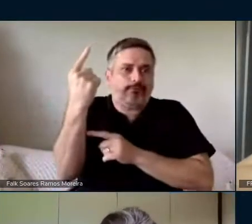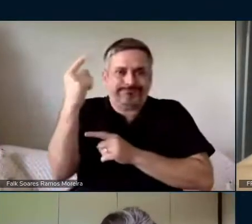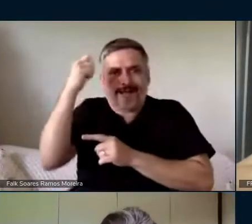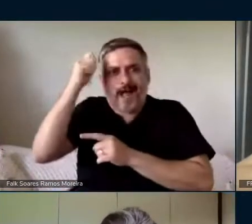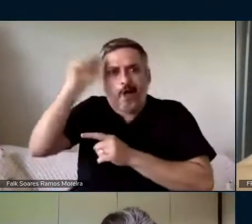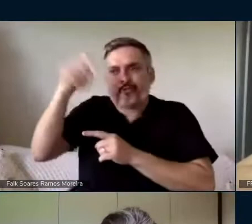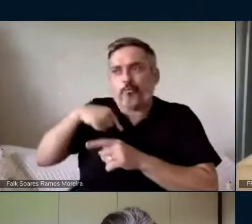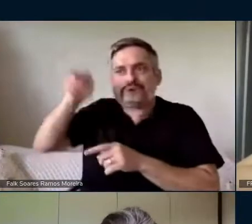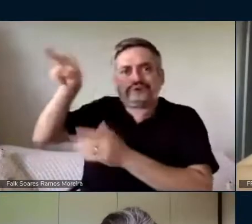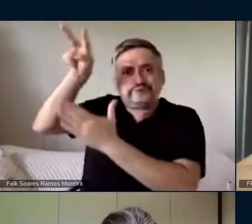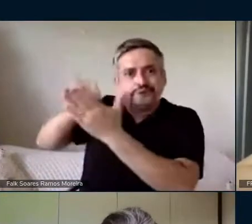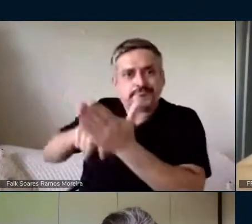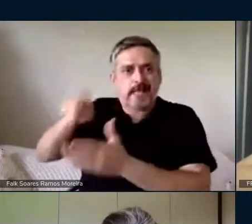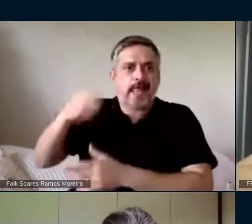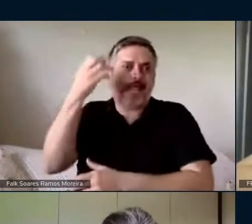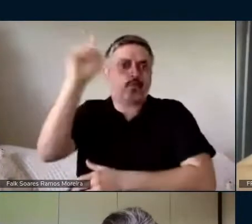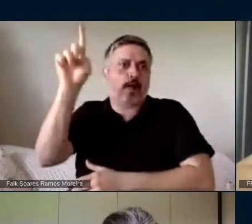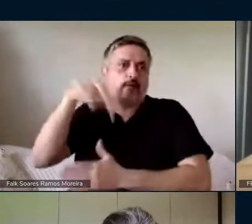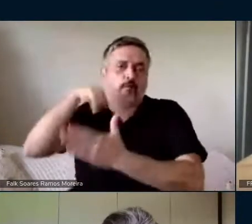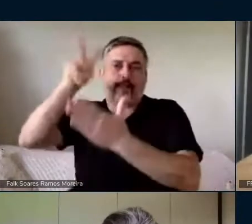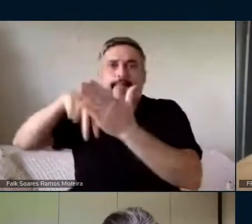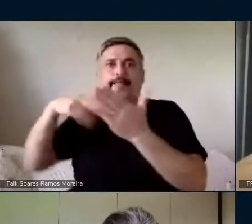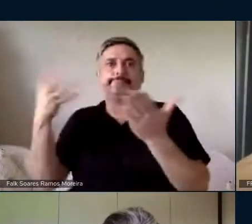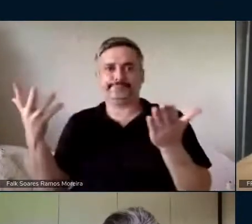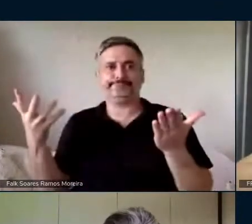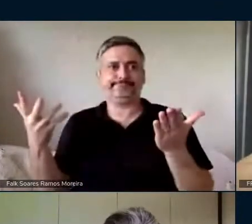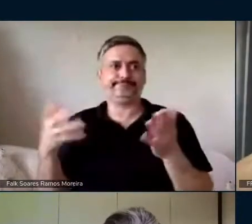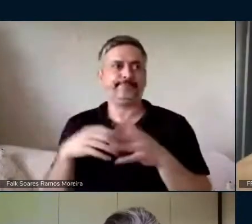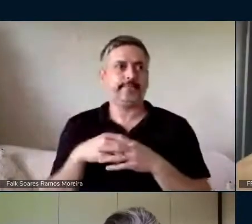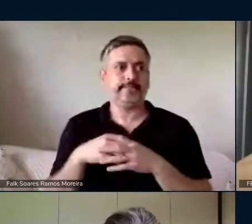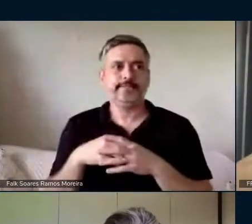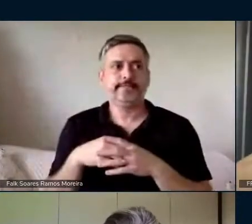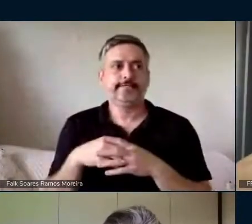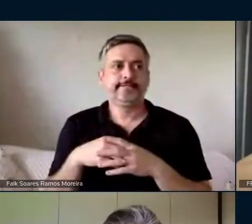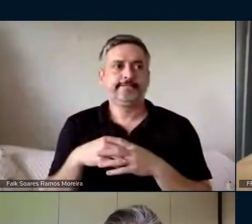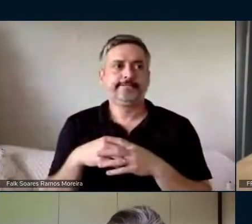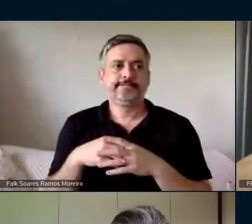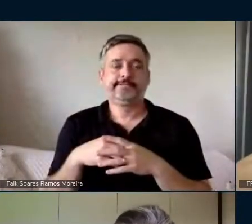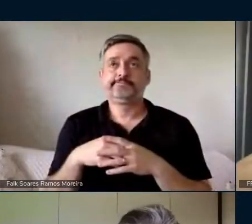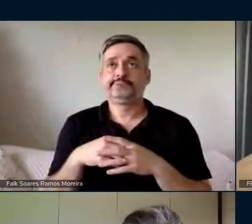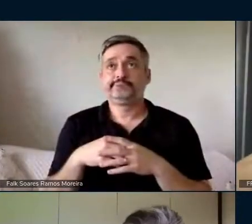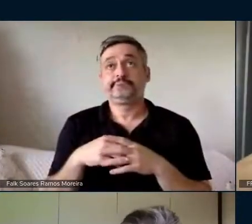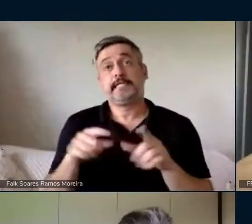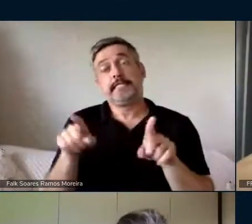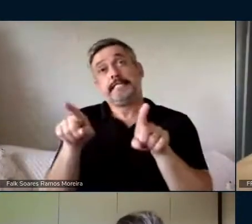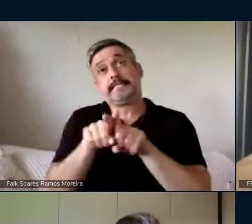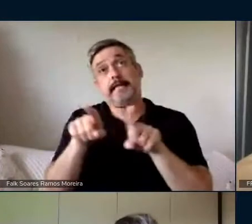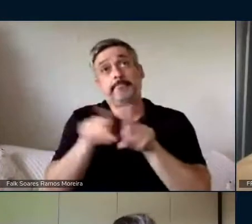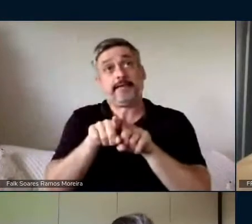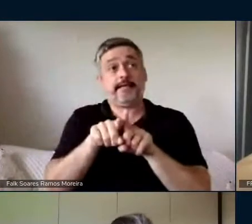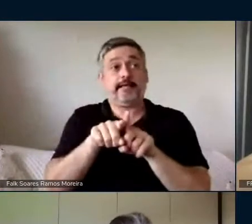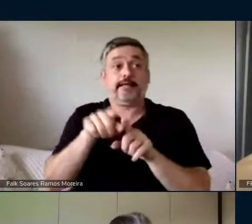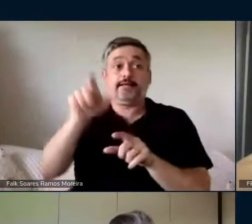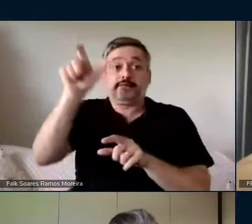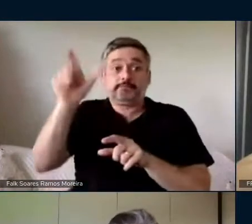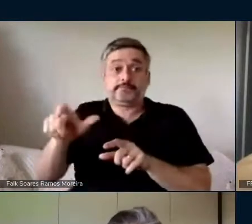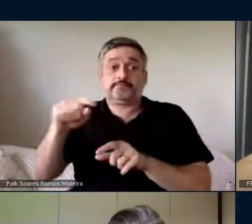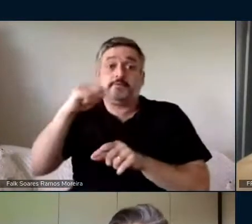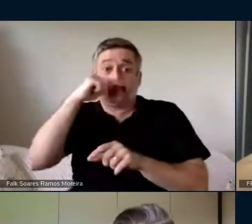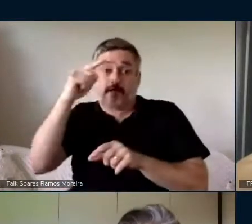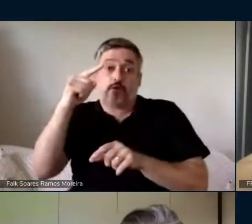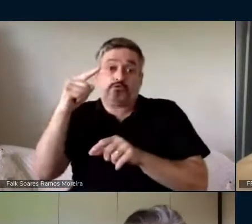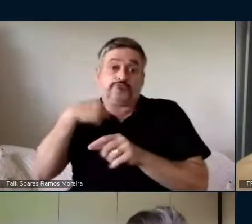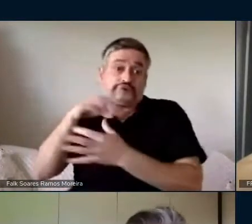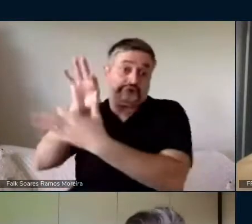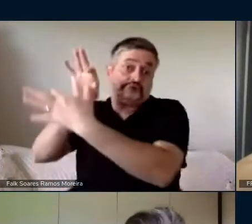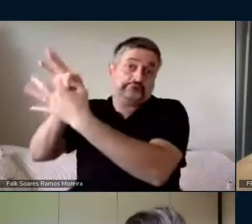pesquisas iniciaram a partir de Felten, e aí a gente colocar aqui, sim,